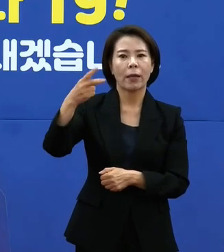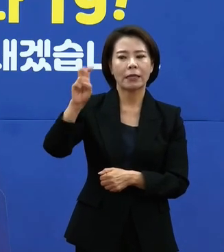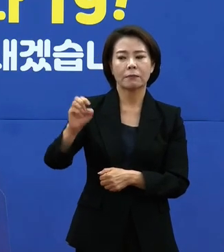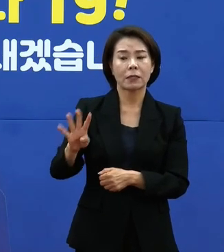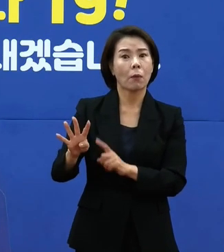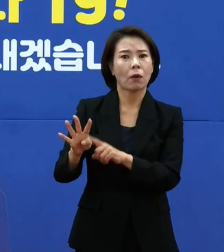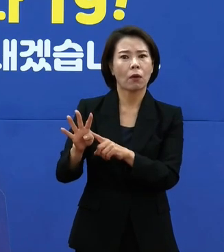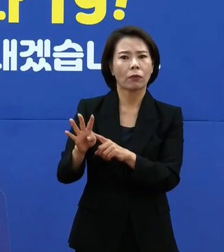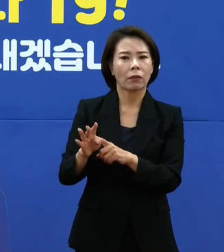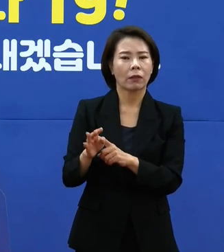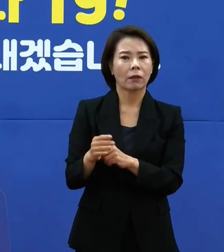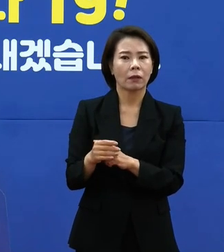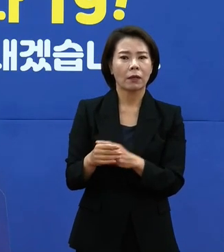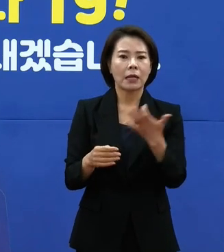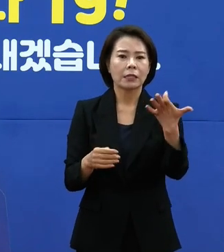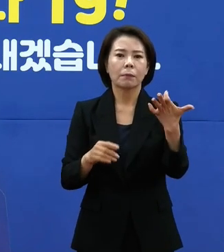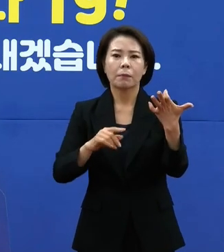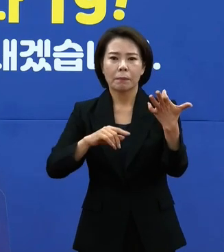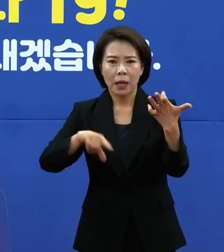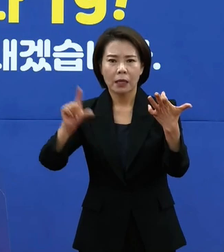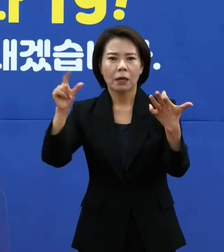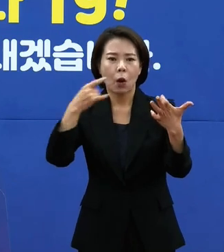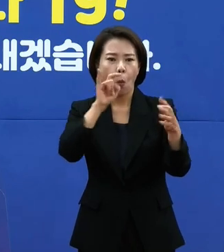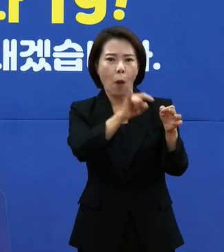1524번은 지난 18일 확진된